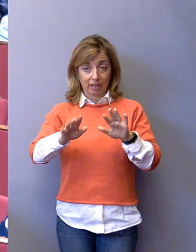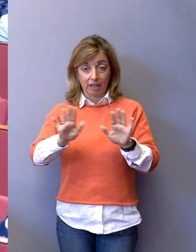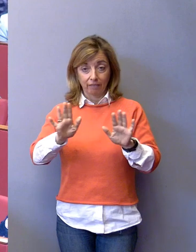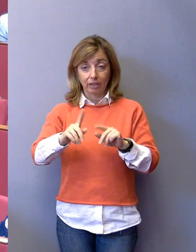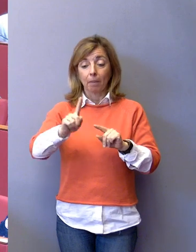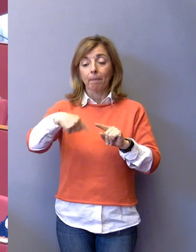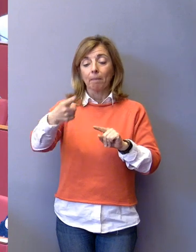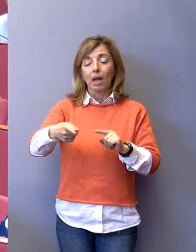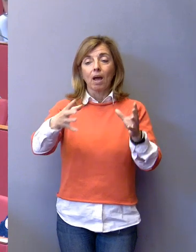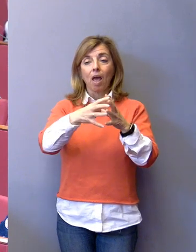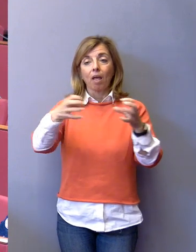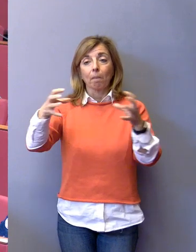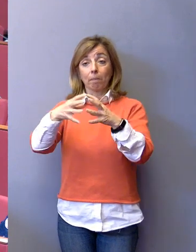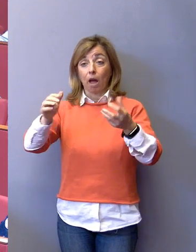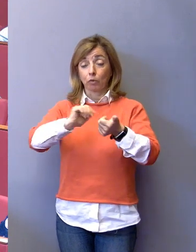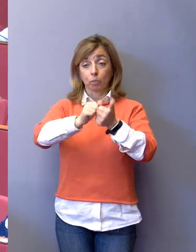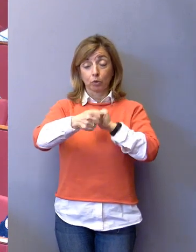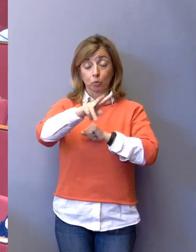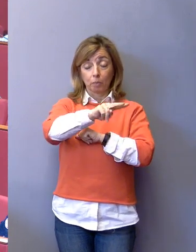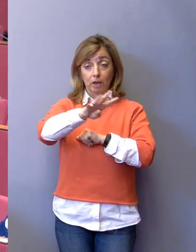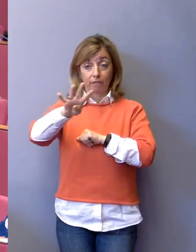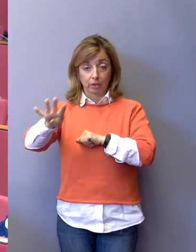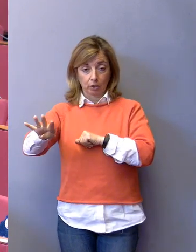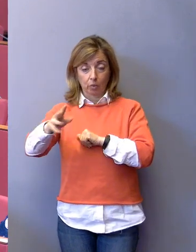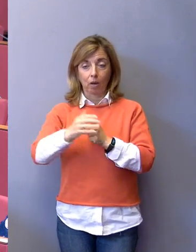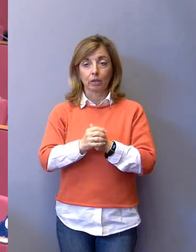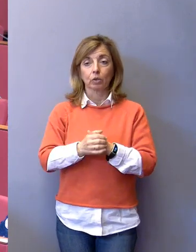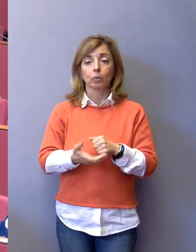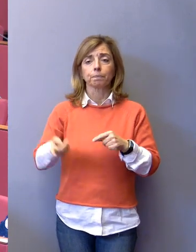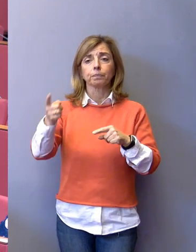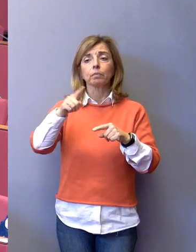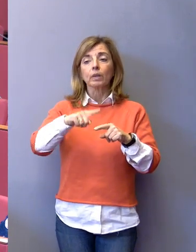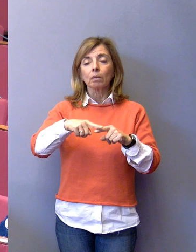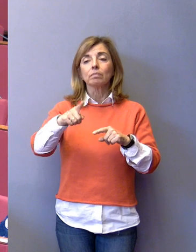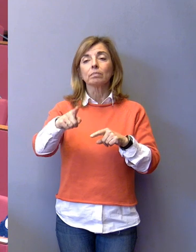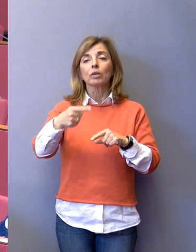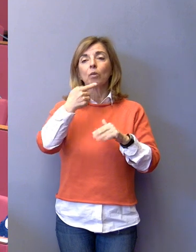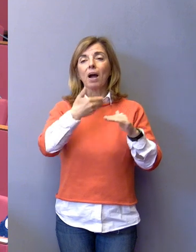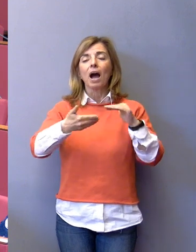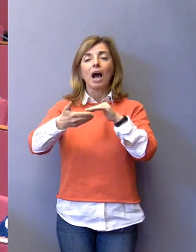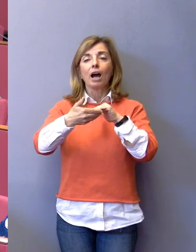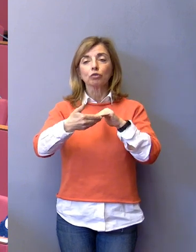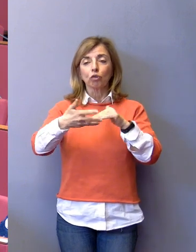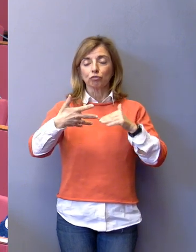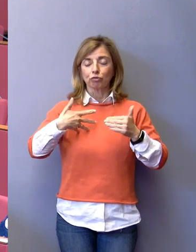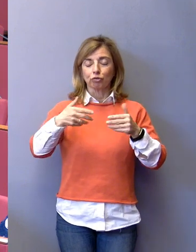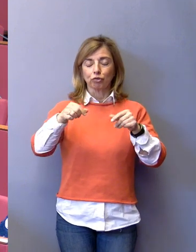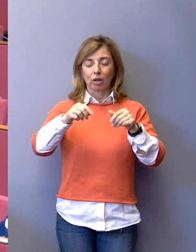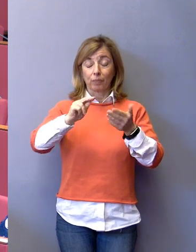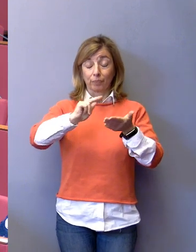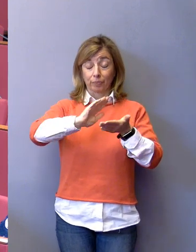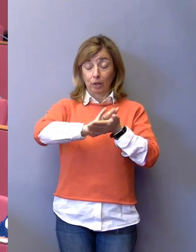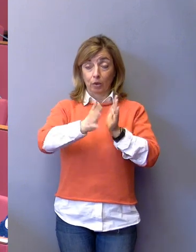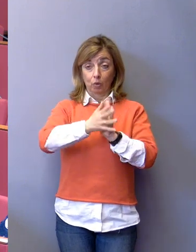e a esentare l'integrale pagamento dei canoni alle associazioni titolari di contratto di locazione